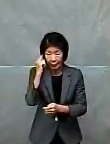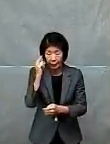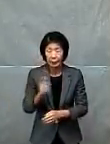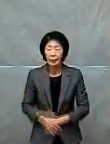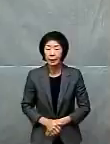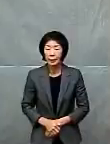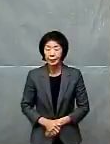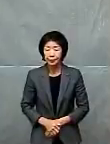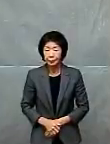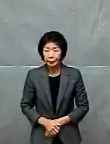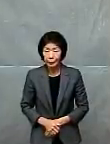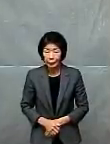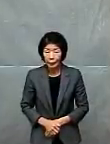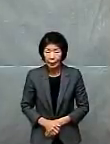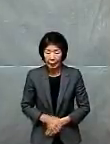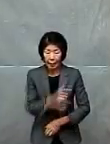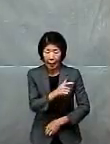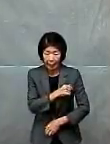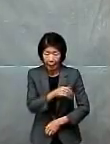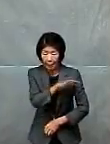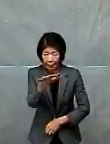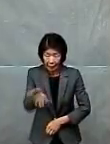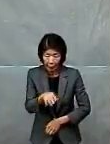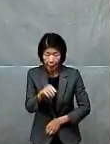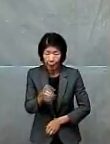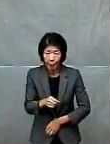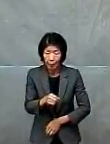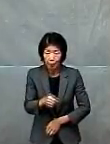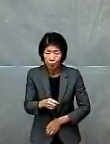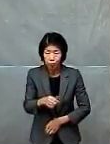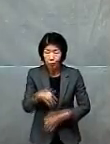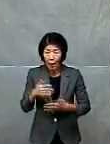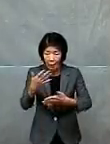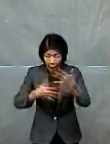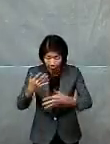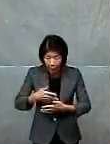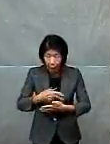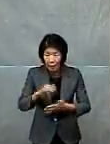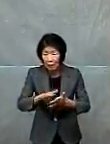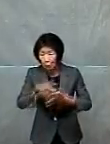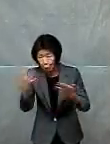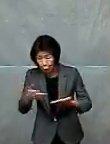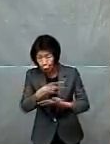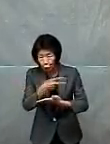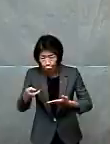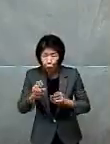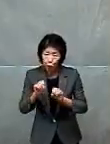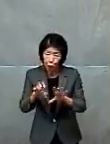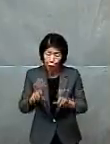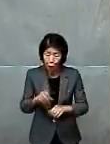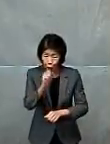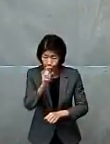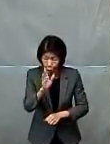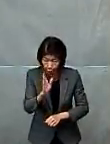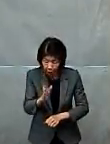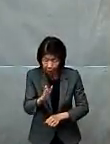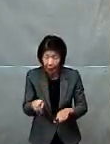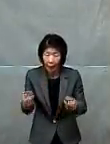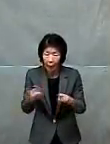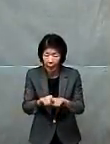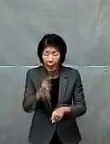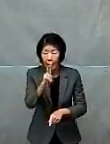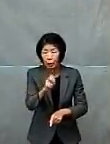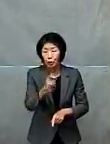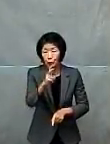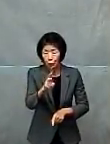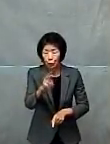ので、報道につきましても皆様どうぞよろしくお願いいたします。合わせまして22